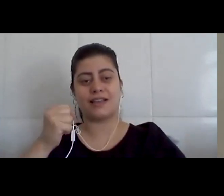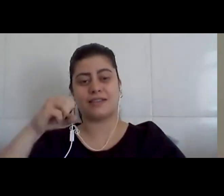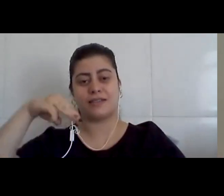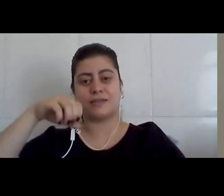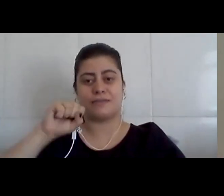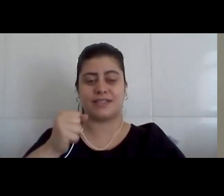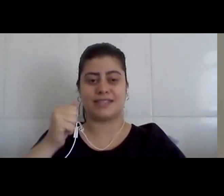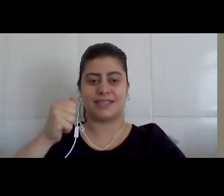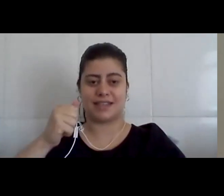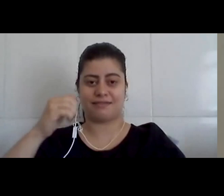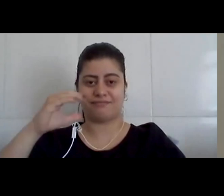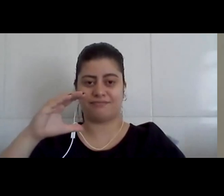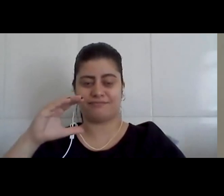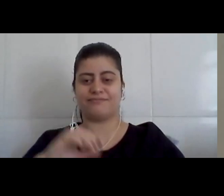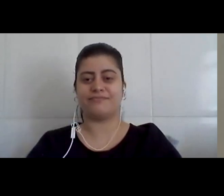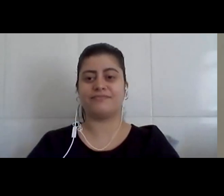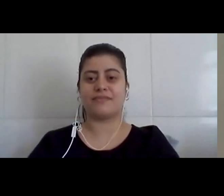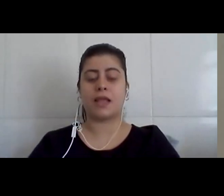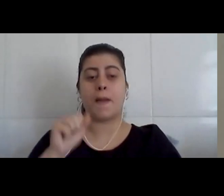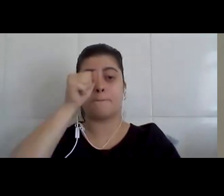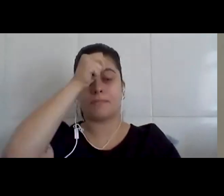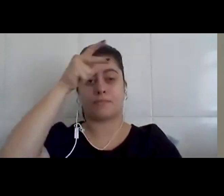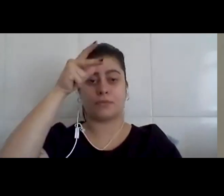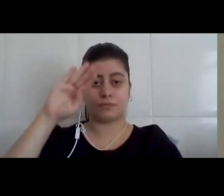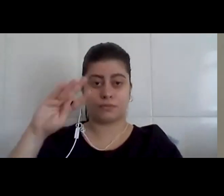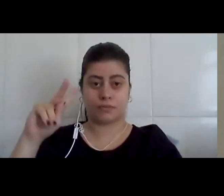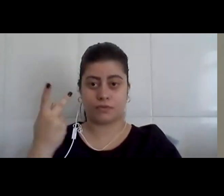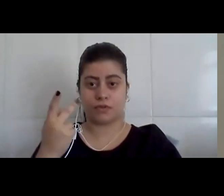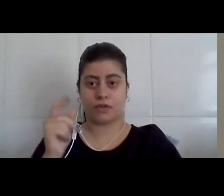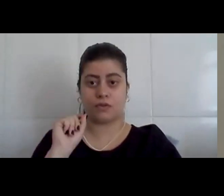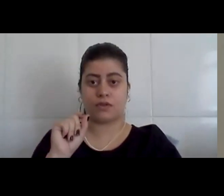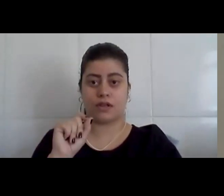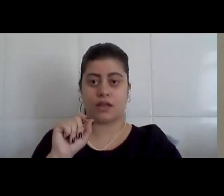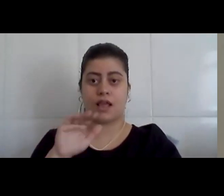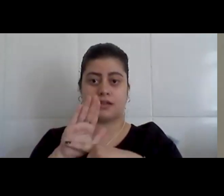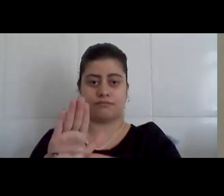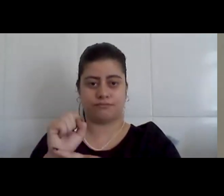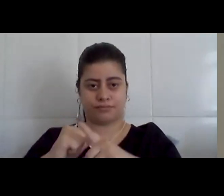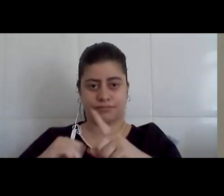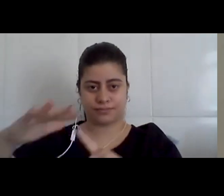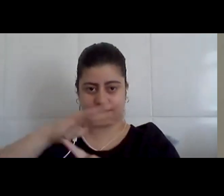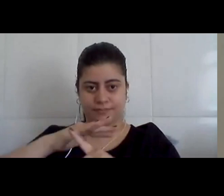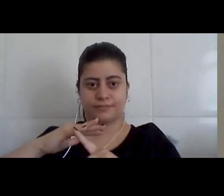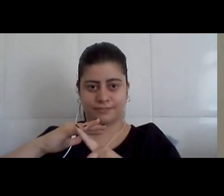A Prefeitura de Belo Horizonte, por meio da Secretaria Municipal de Assistência Social,